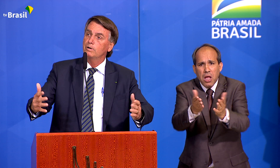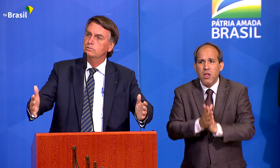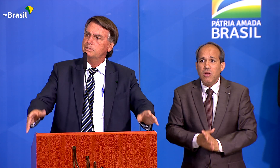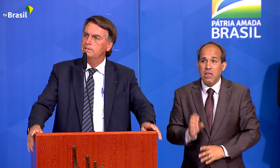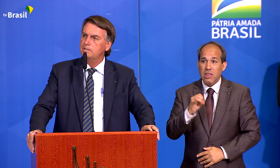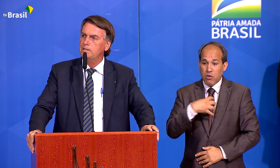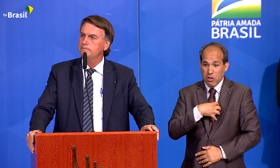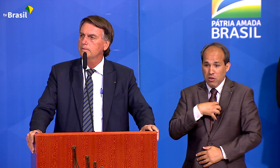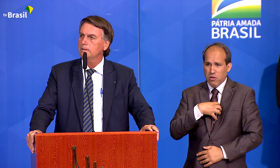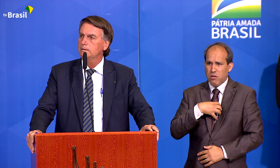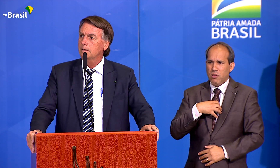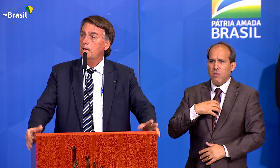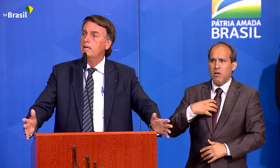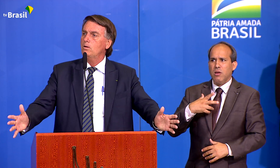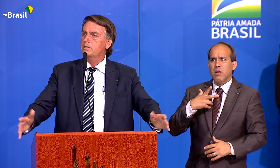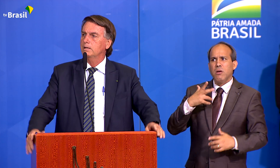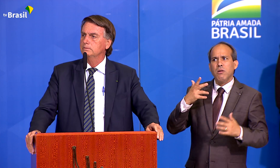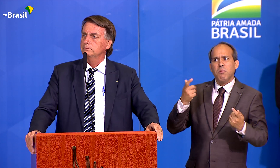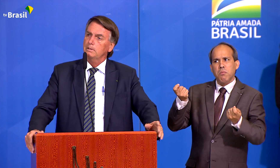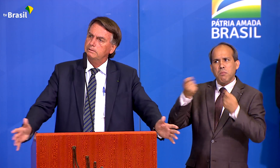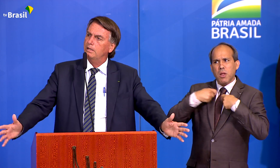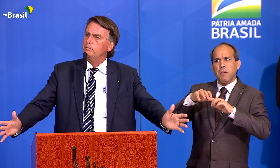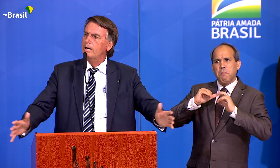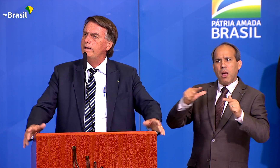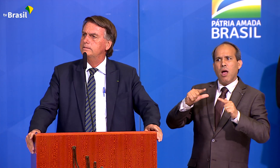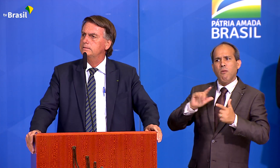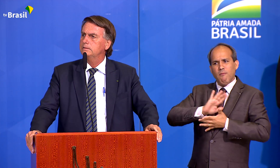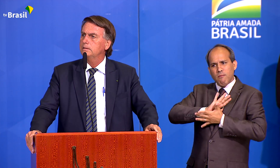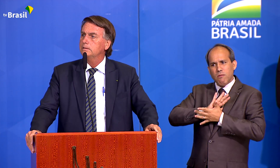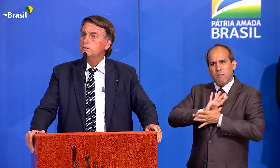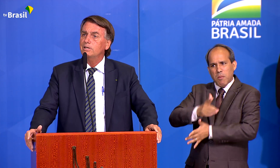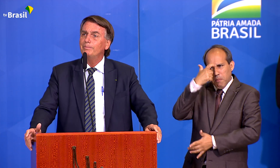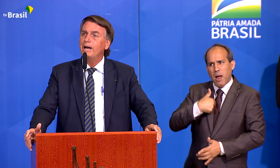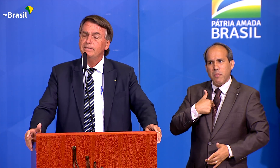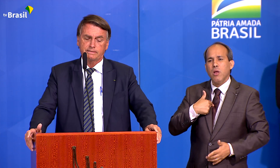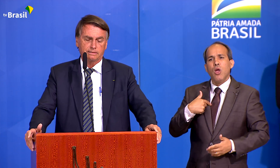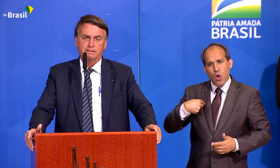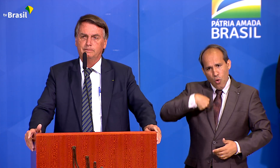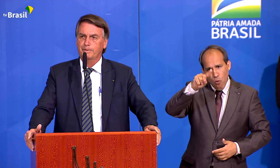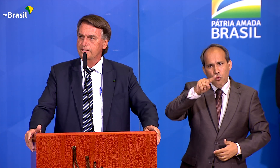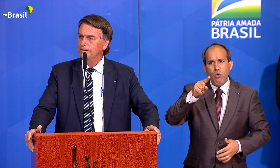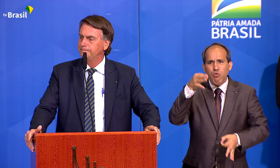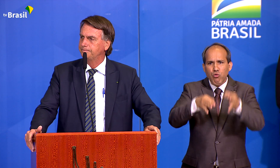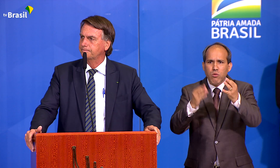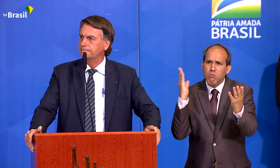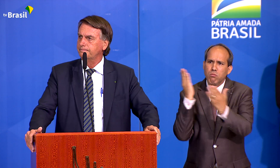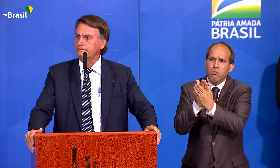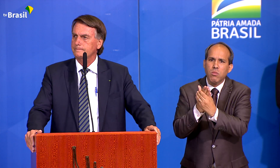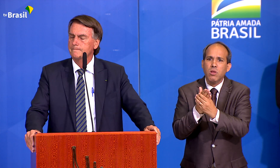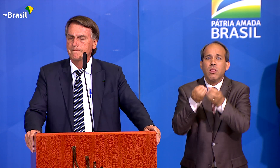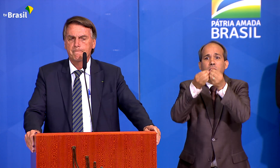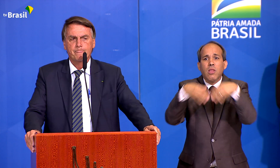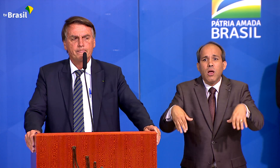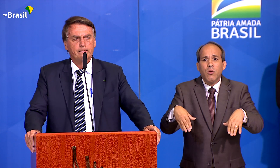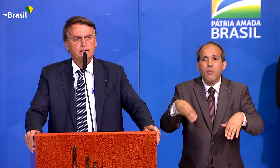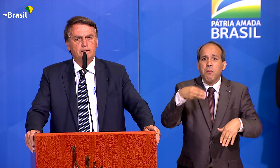eu vou à justiça requerer o que Deus Moraes jamais prisão